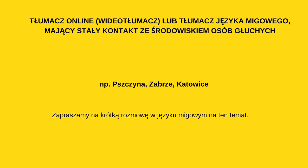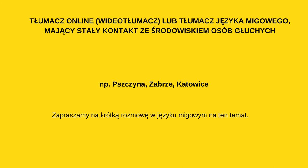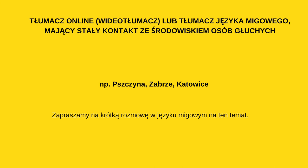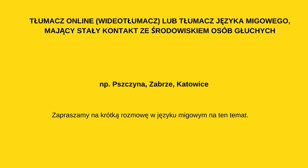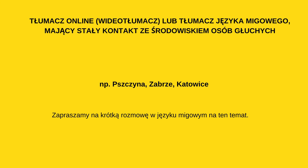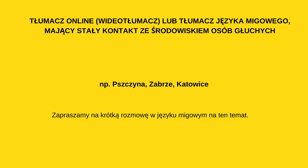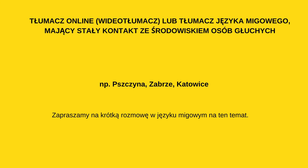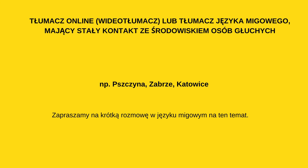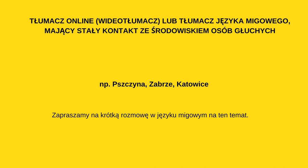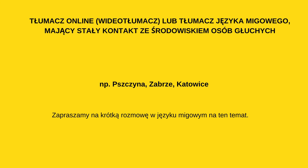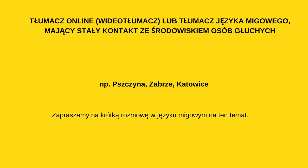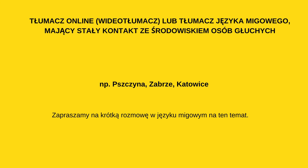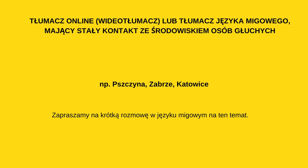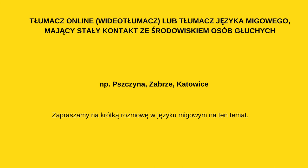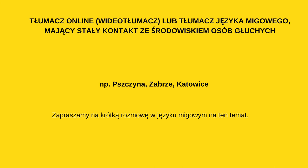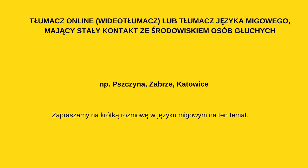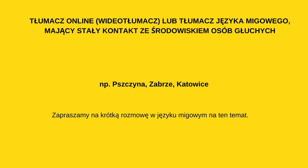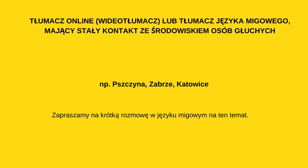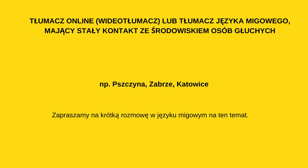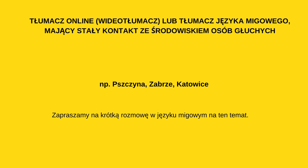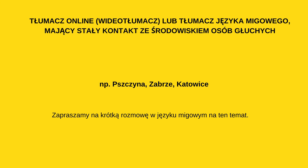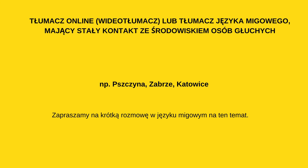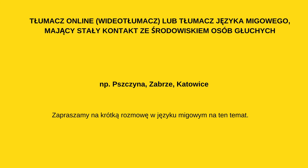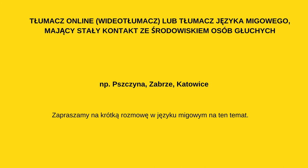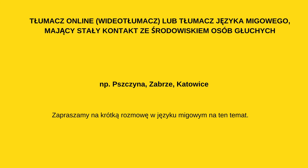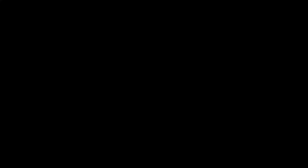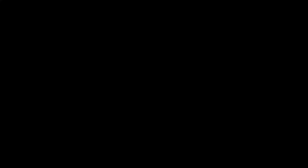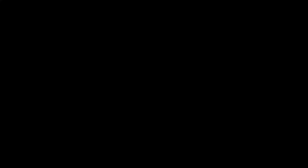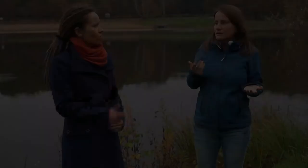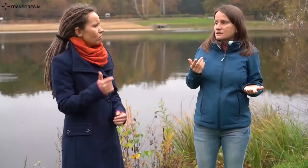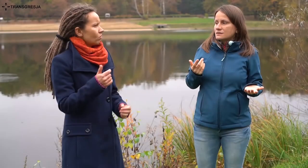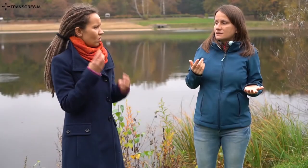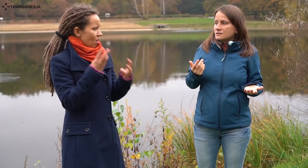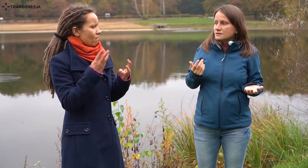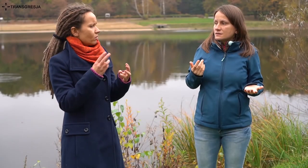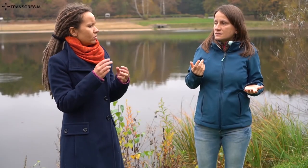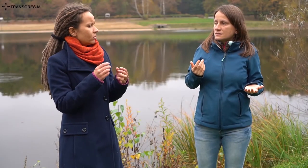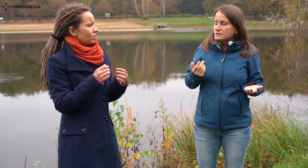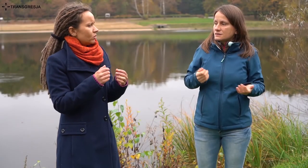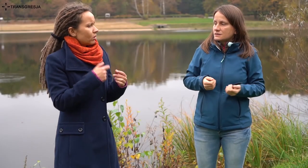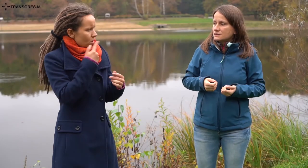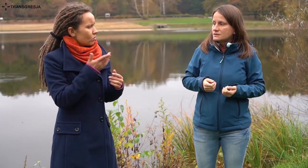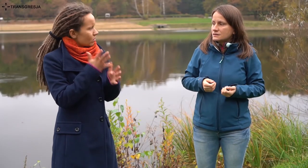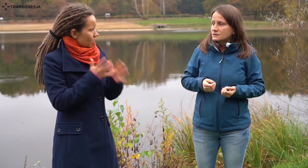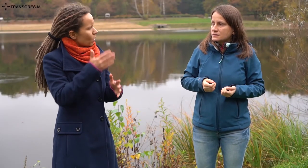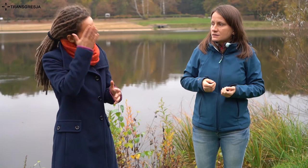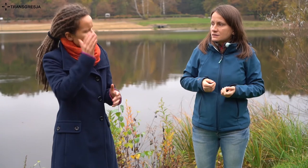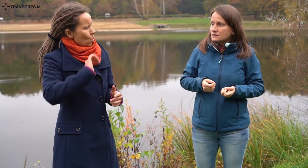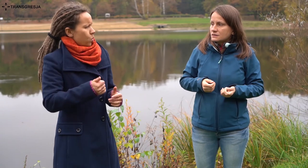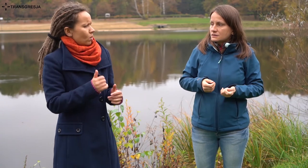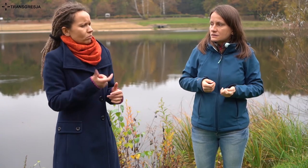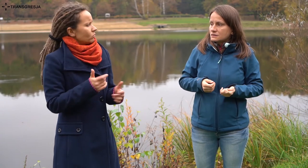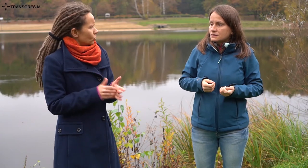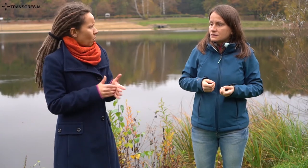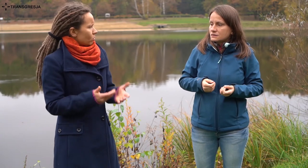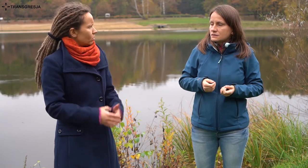Katowice. Zapraszamy na krótką rozmowę w języku migowym na ten temat. Ważne jest, aby tłumacz znał język migowy